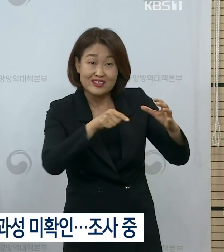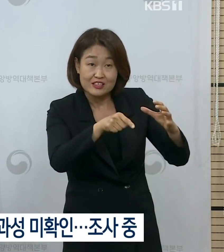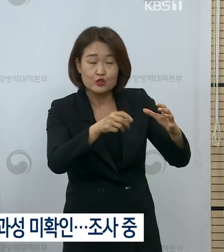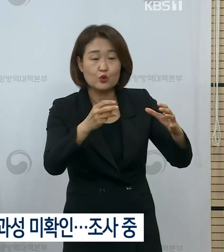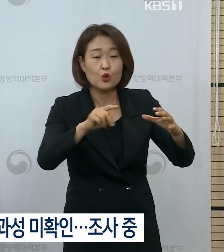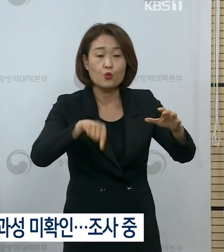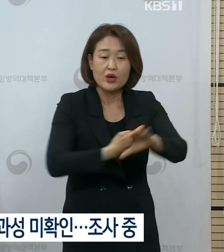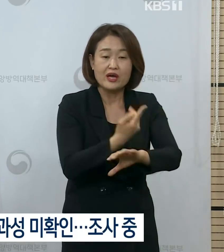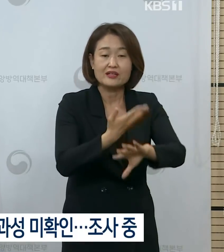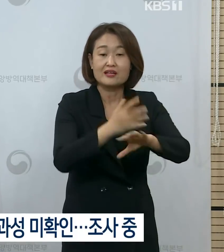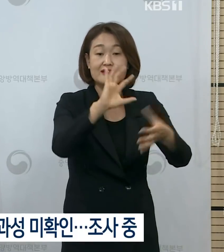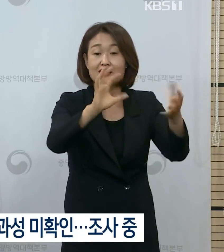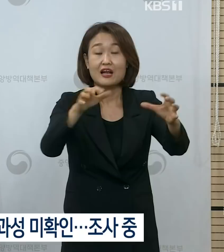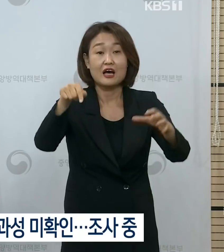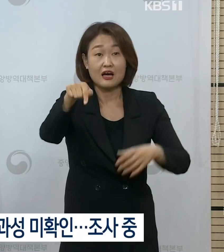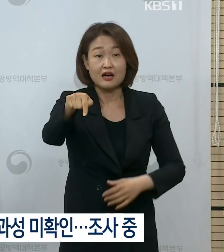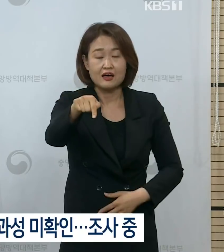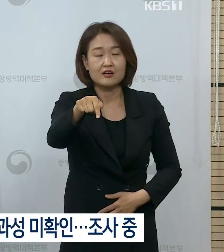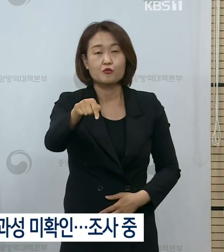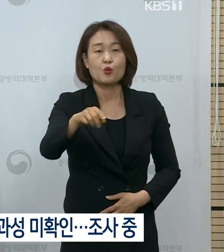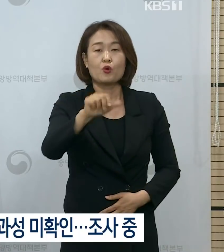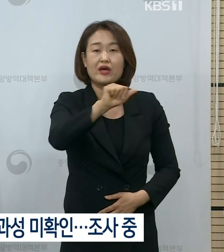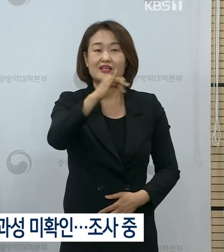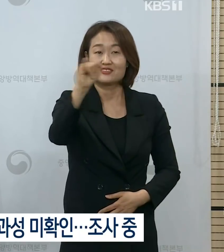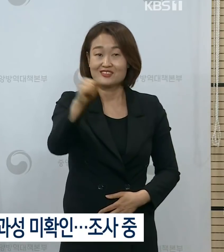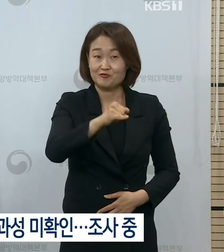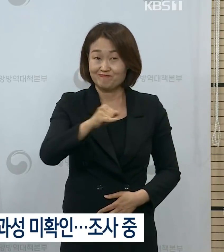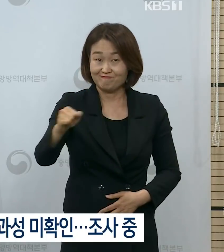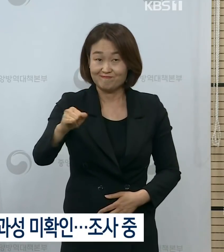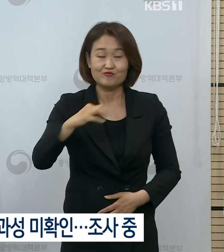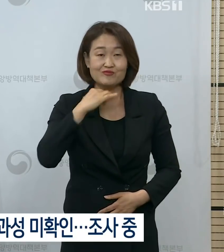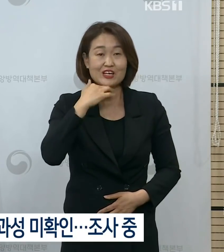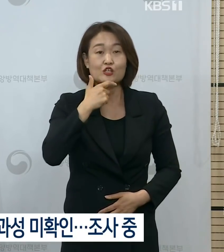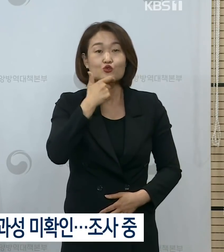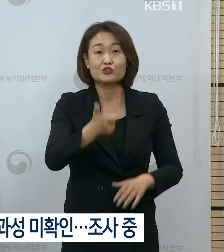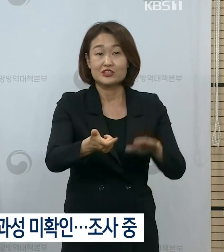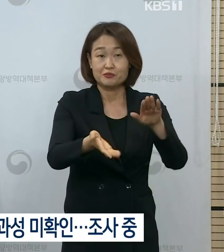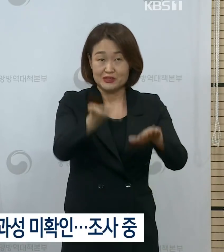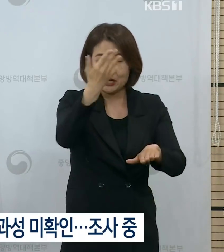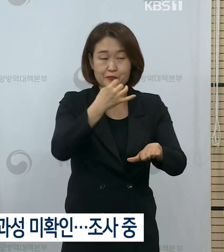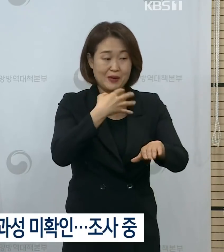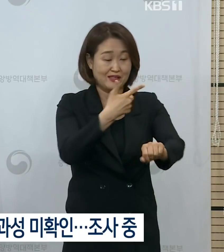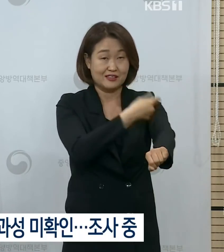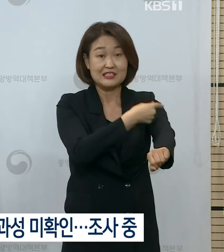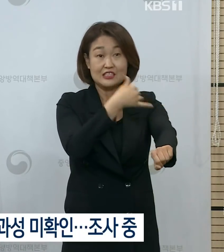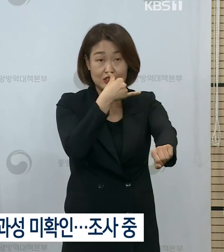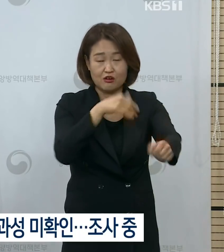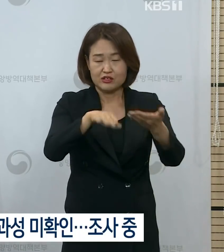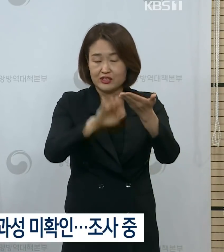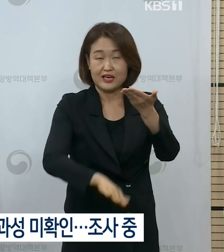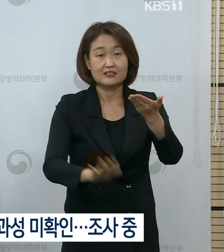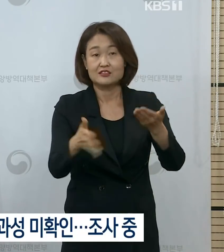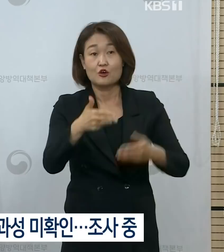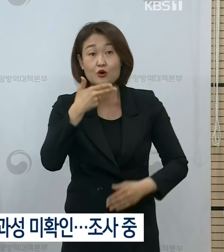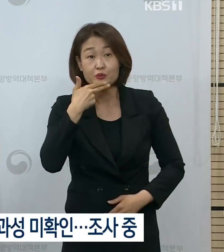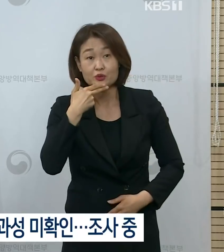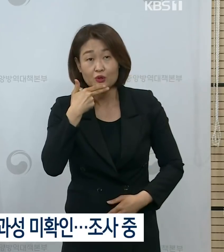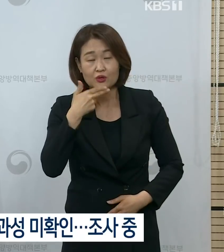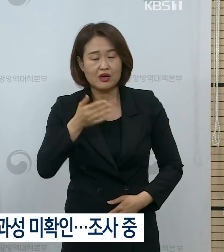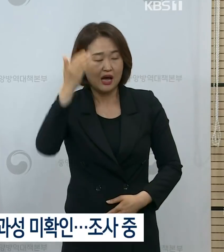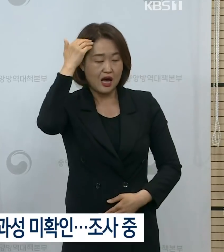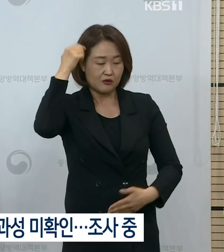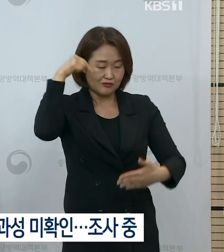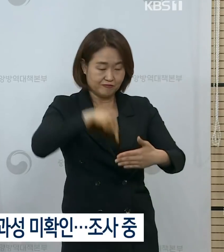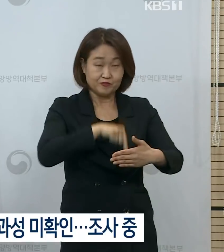특정 연령을 대상으로 한 아스트라제네카 백신 접종을 제한하고 있는 것과 관련해서는 국내외 유사